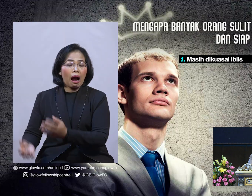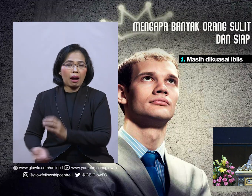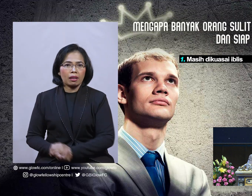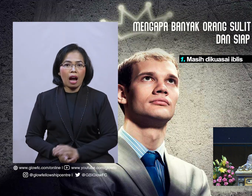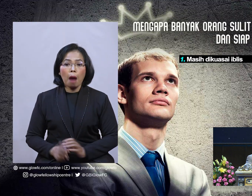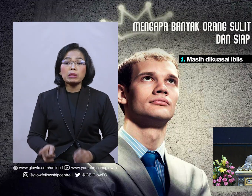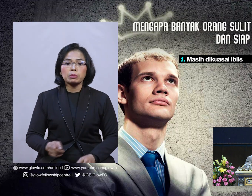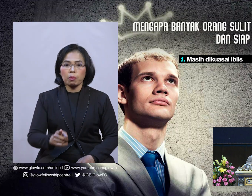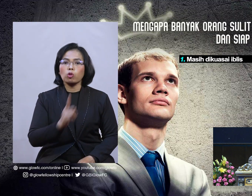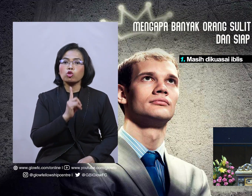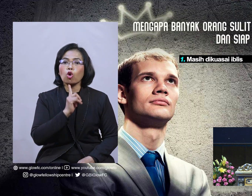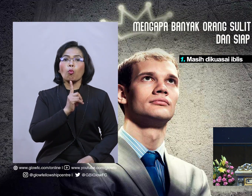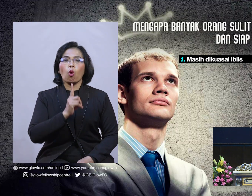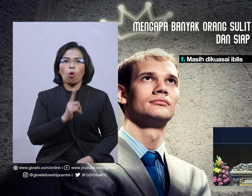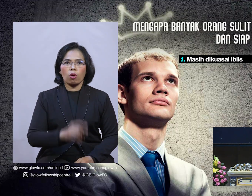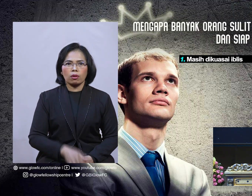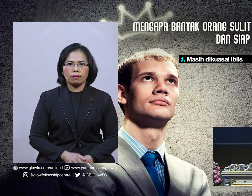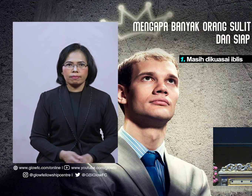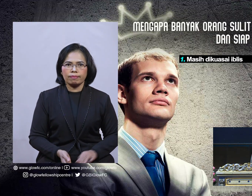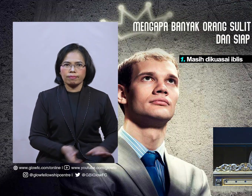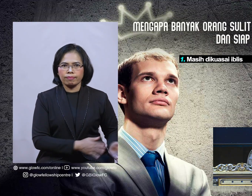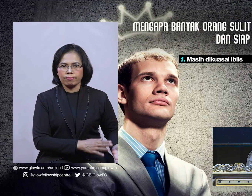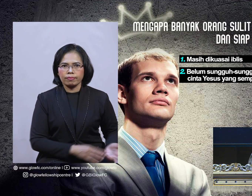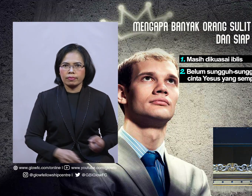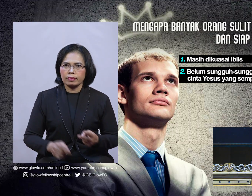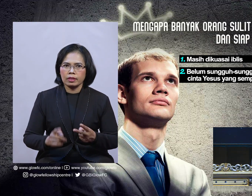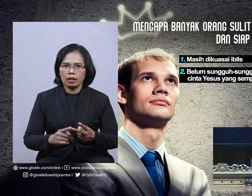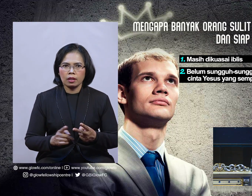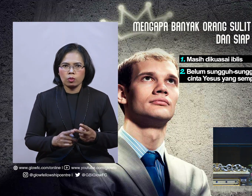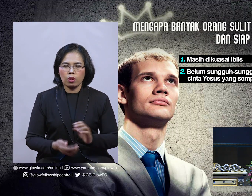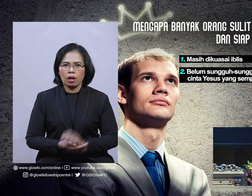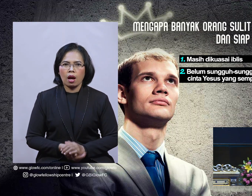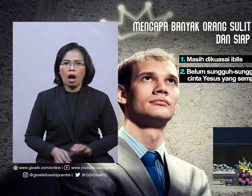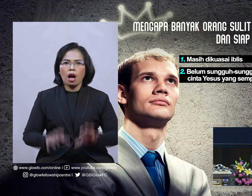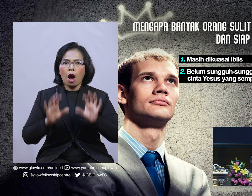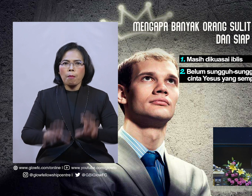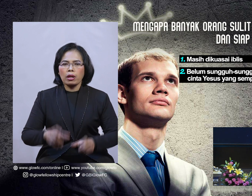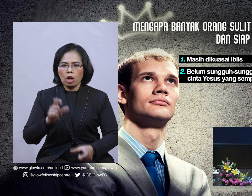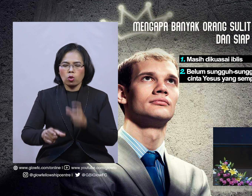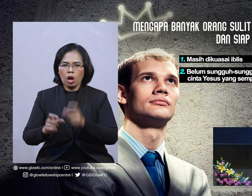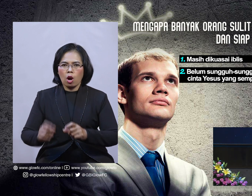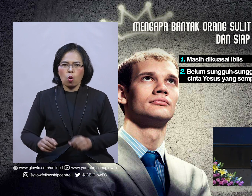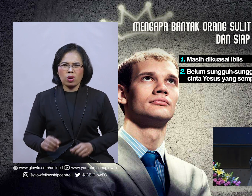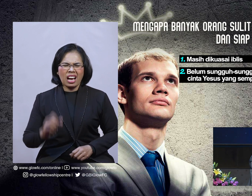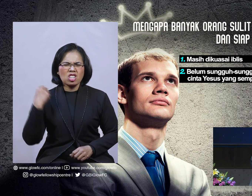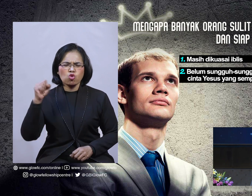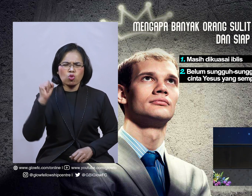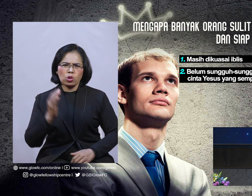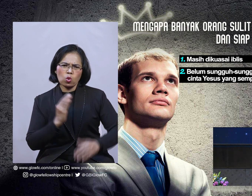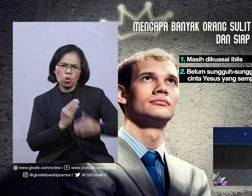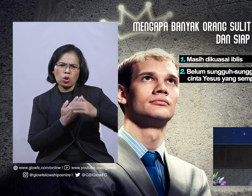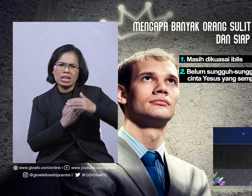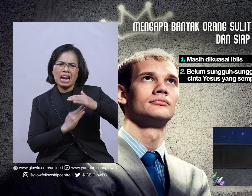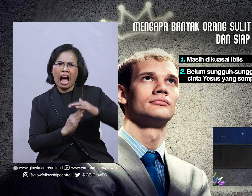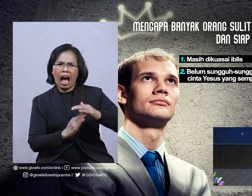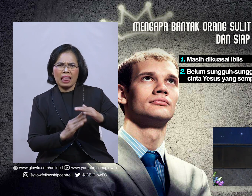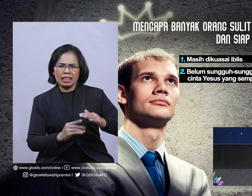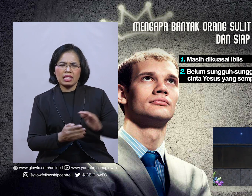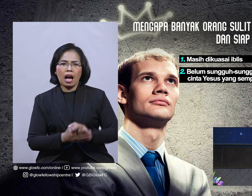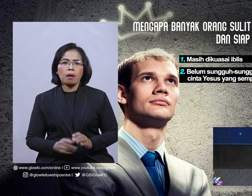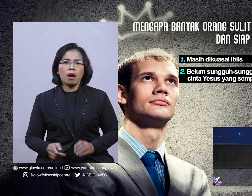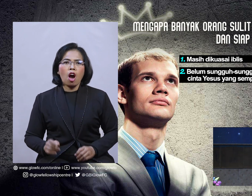karena kesombonganku ini yang kedua ini Mengapa banyak orang sulit rendah hati dan siap dihambat karena belum sungguh-sungguh